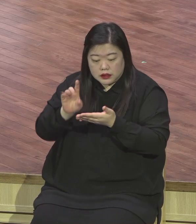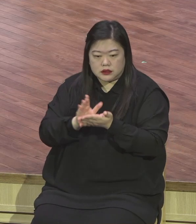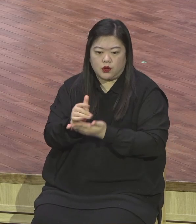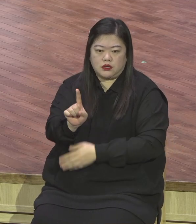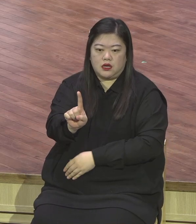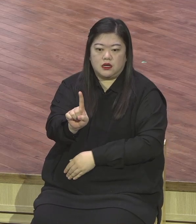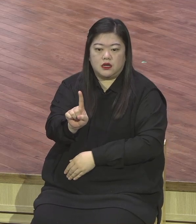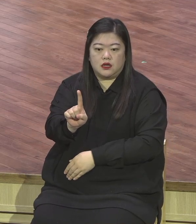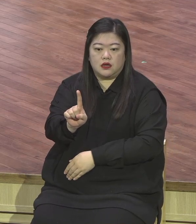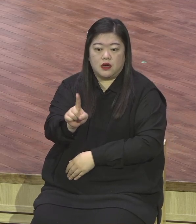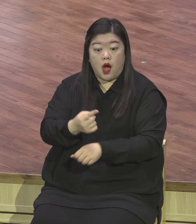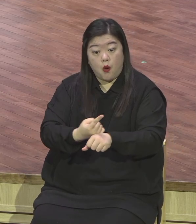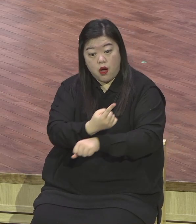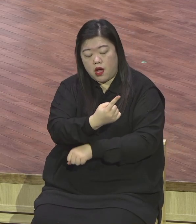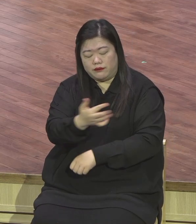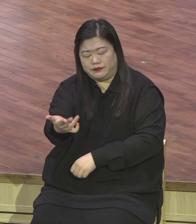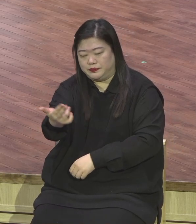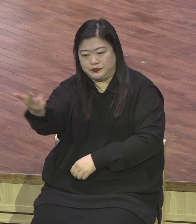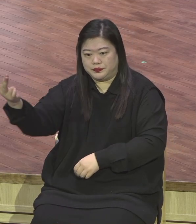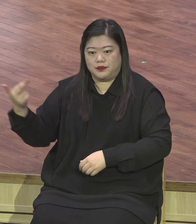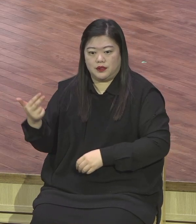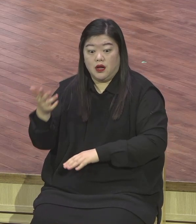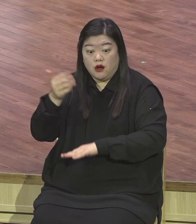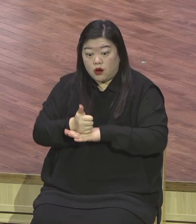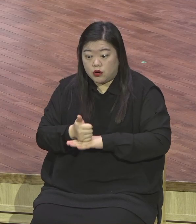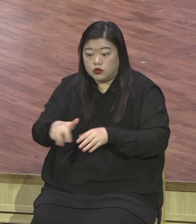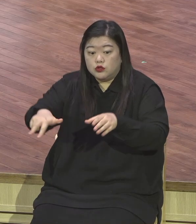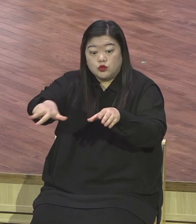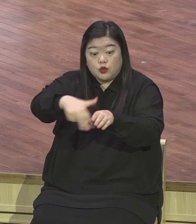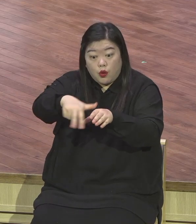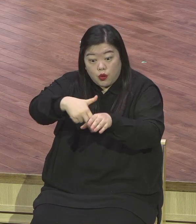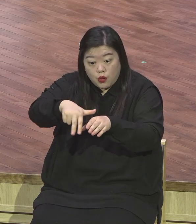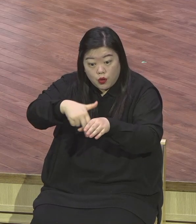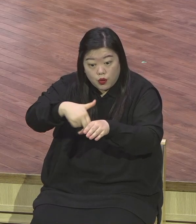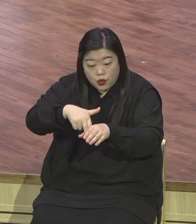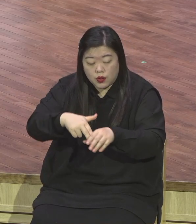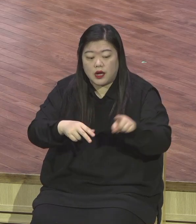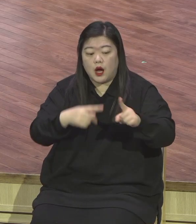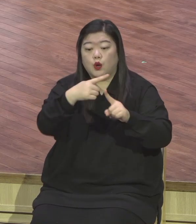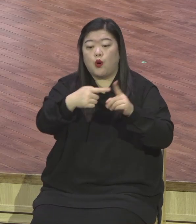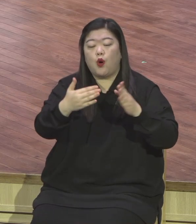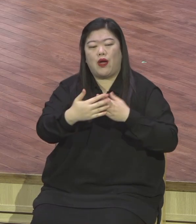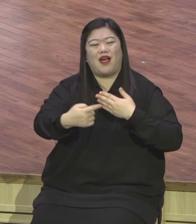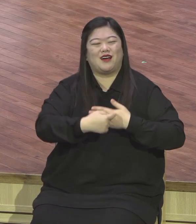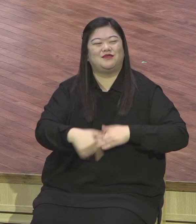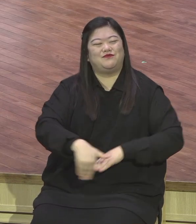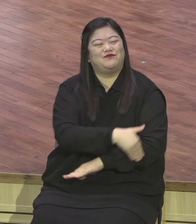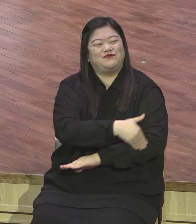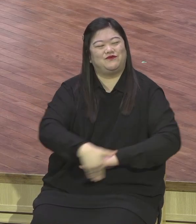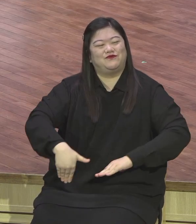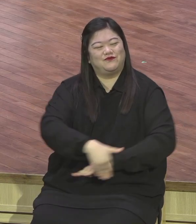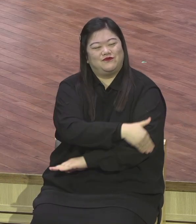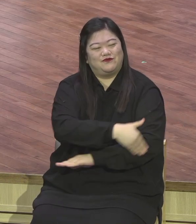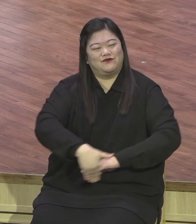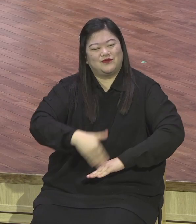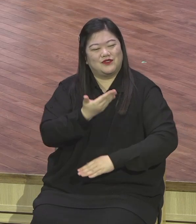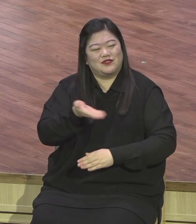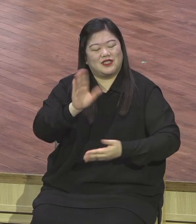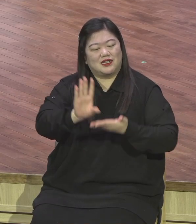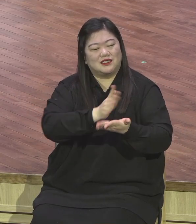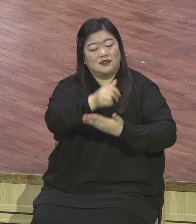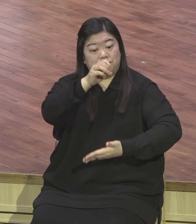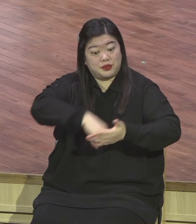모르니까 답을 못 주는 거예요 답이 없어요 종교인들은 자기 교회 다니면서도 구원의 확신도 없어요 사실은 기동당 확신